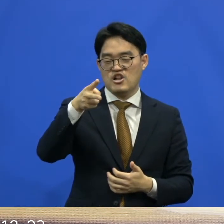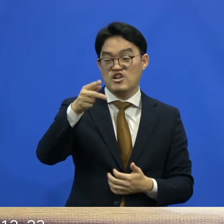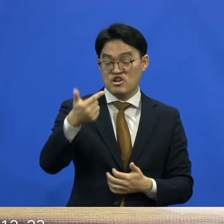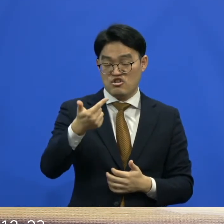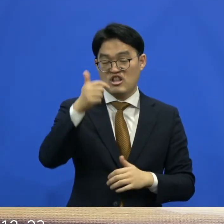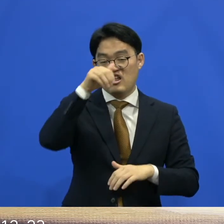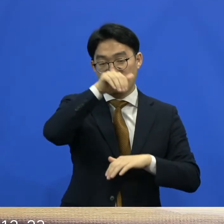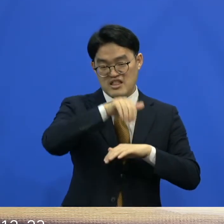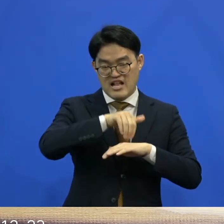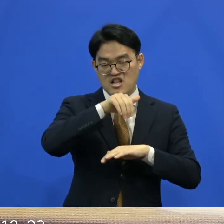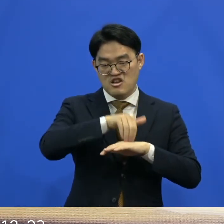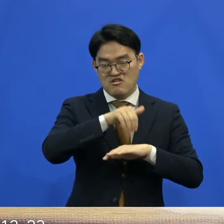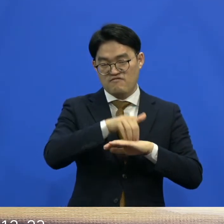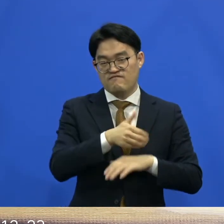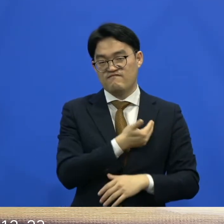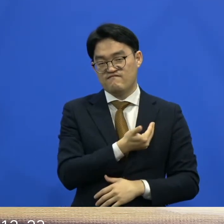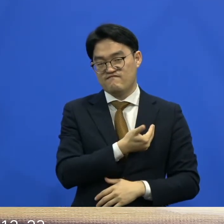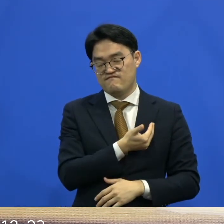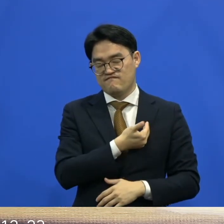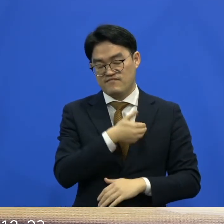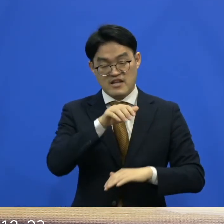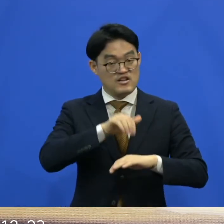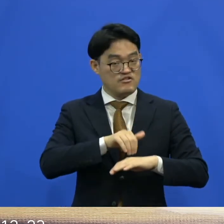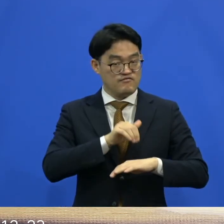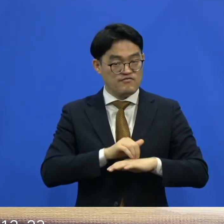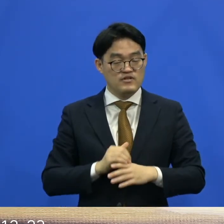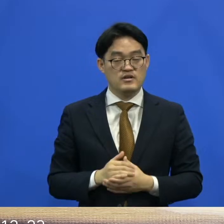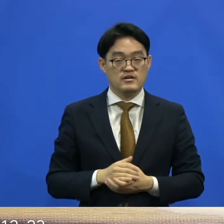요셉에게 일어난 일은 이 기다림의 시간,